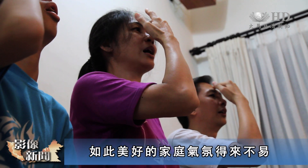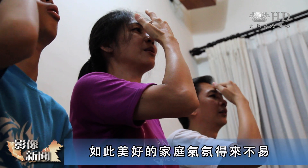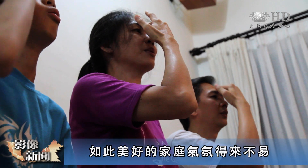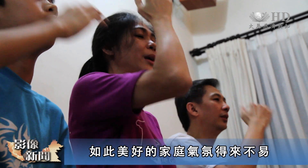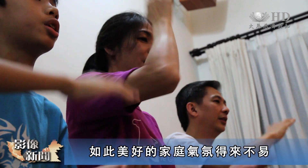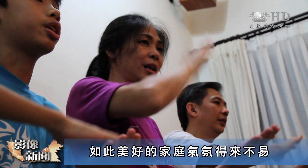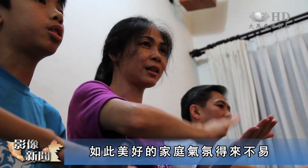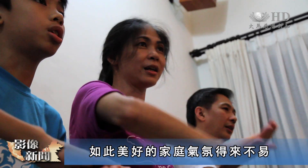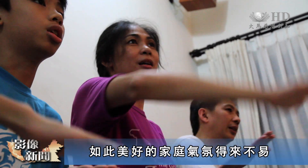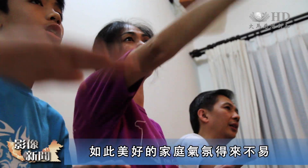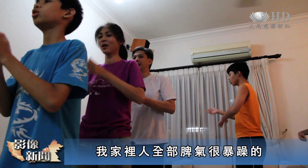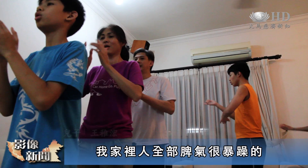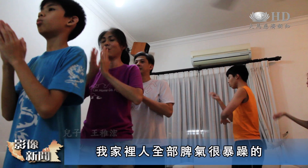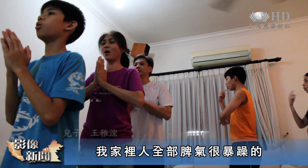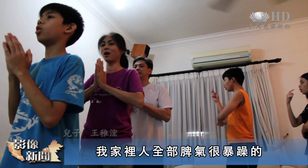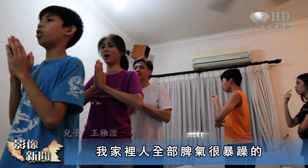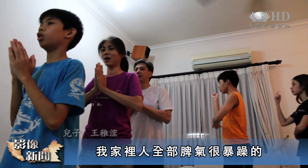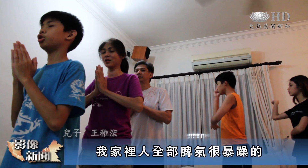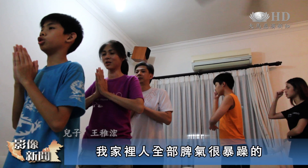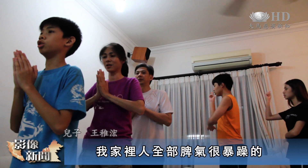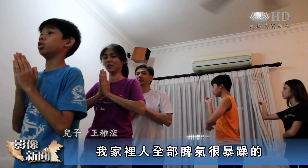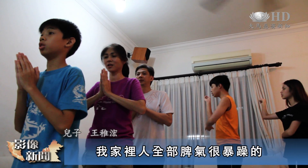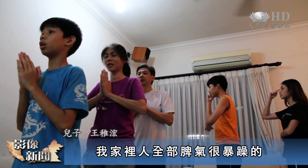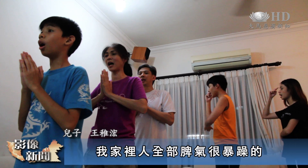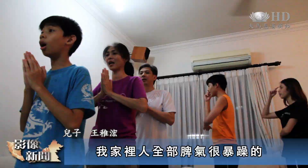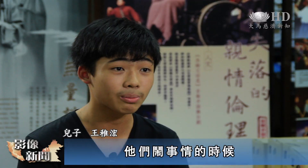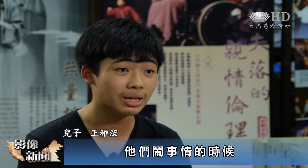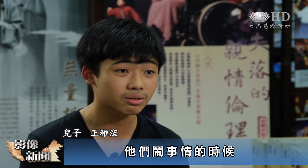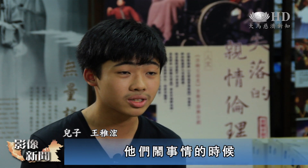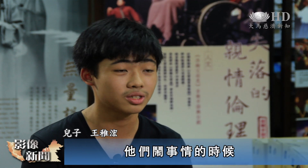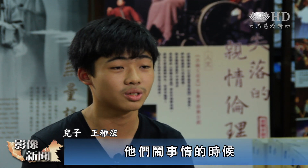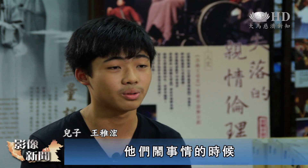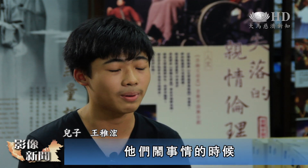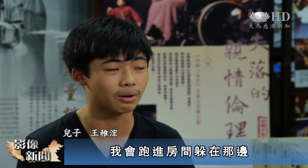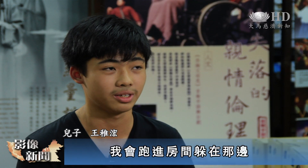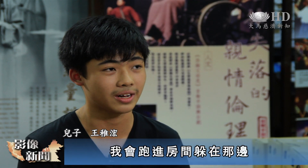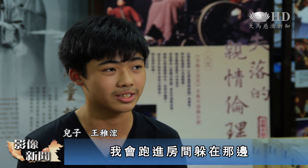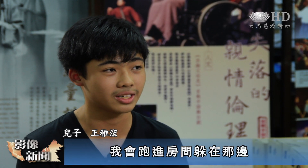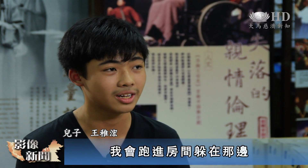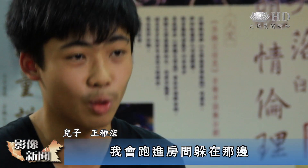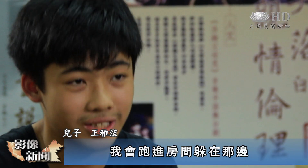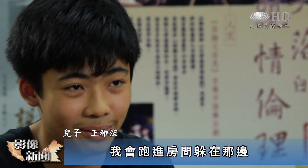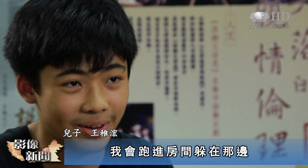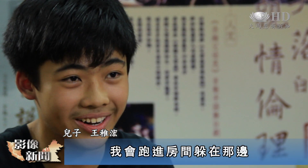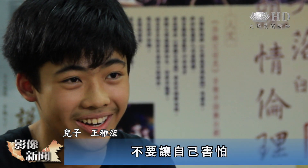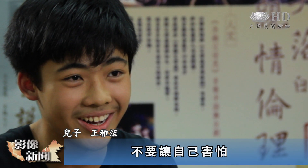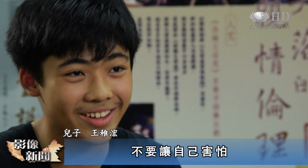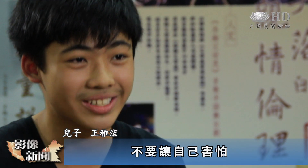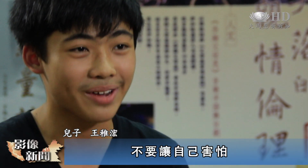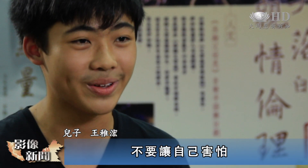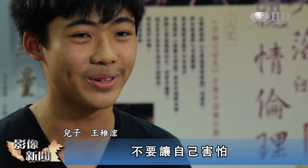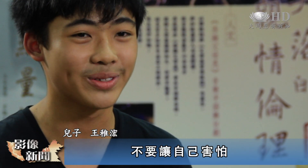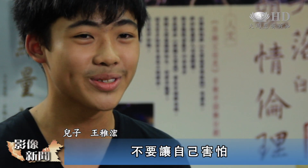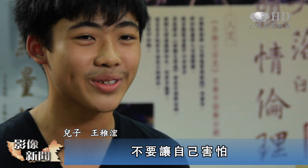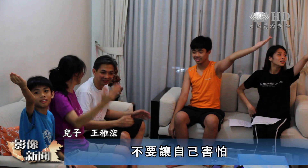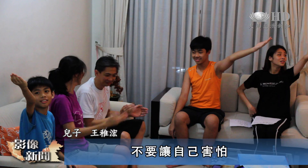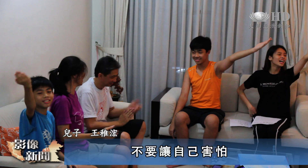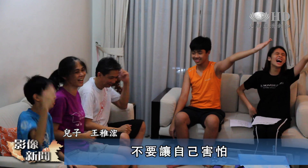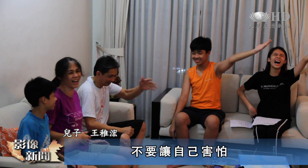得来不易。 我家人们全部脾气很暴躁啊，他们闹事情的时候，我会跑进房间躲在那边，躲在那边就不要弄自己怕这